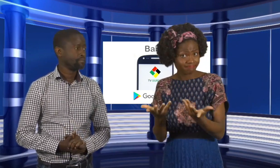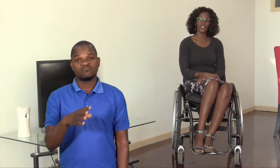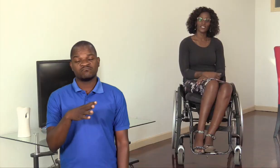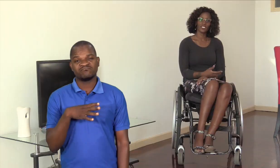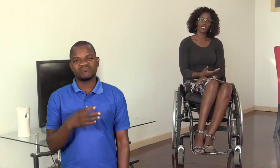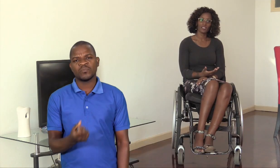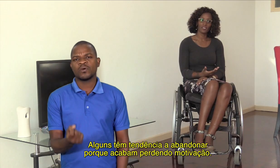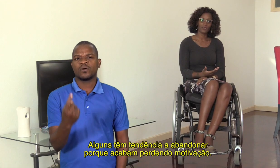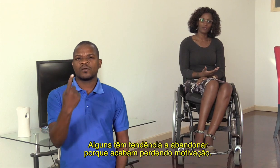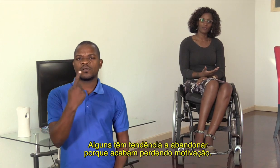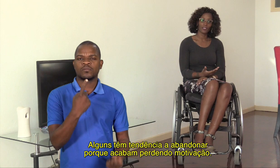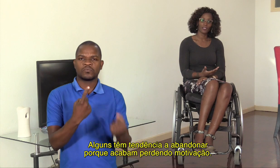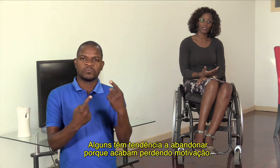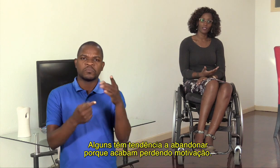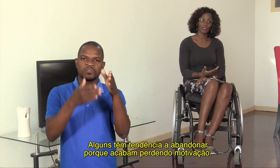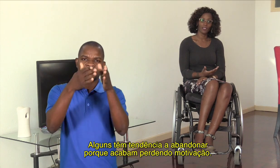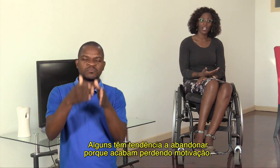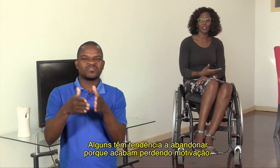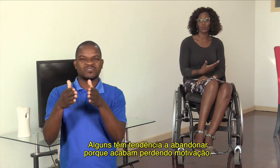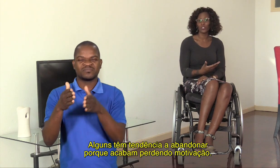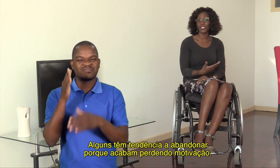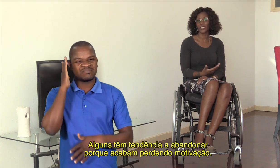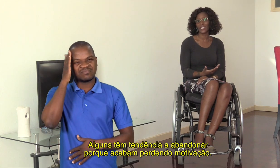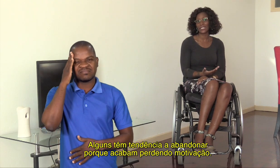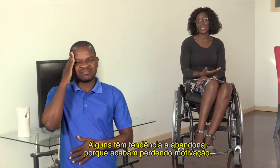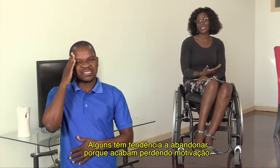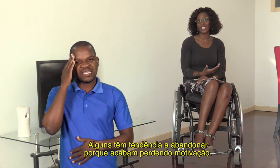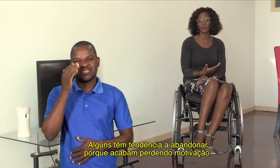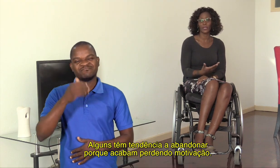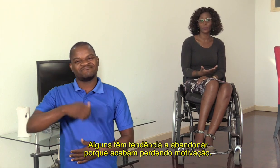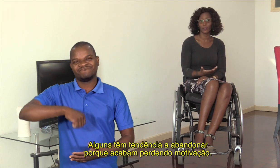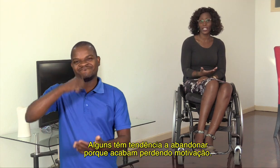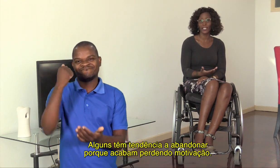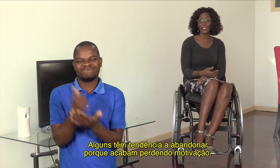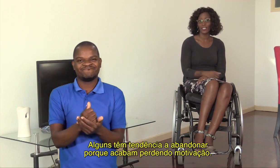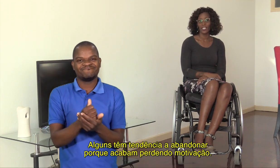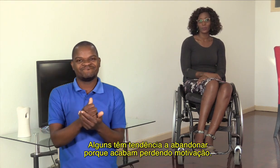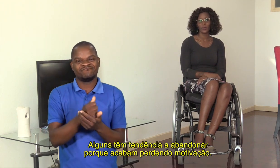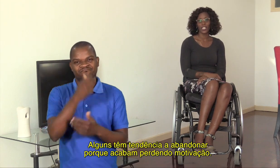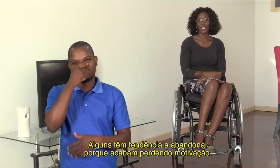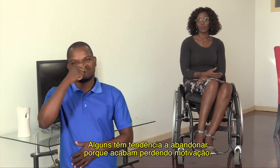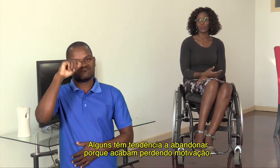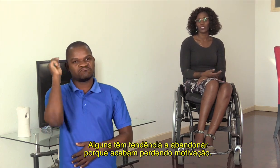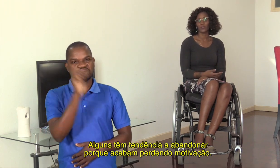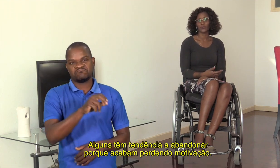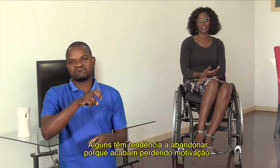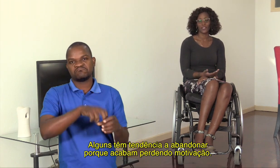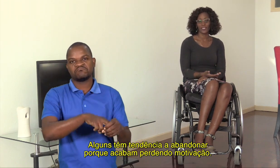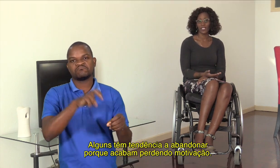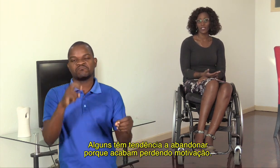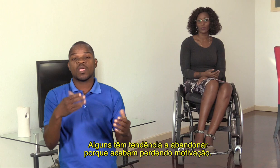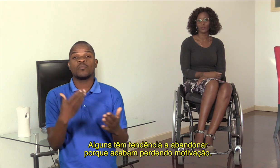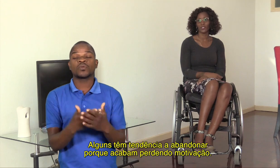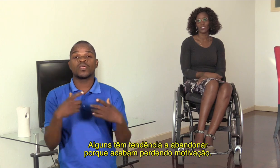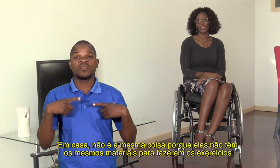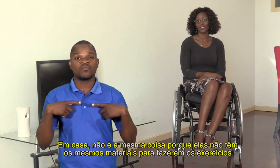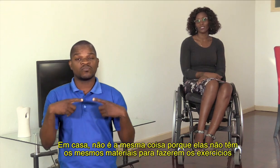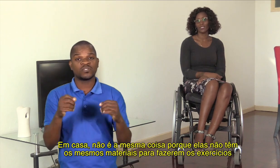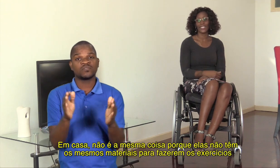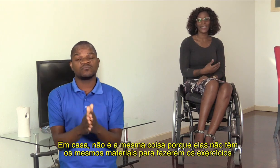existe alguns que têm tendência a abandonar o que acabam perdendo motivação